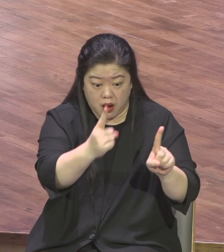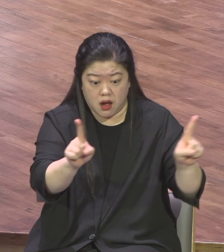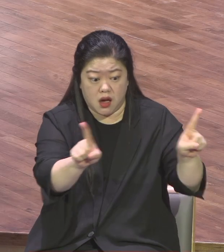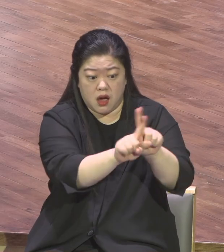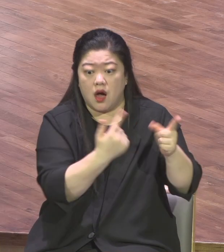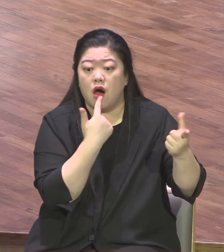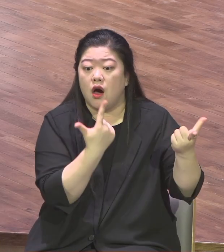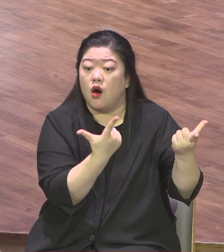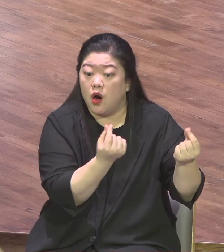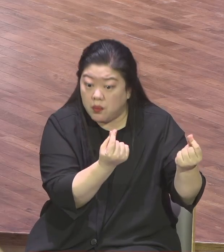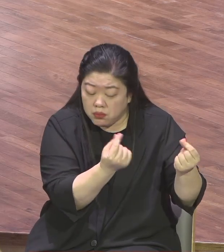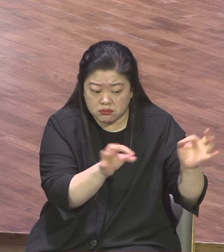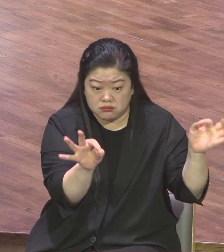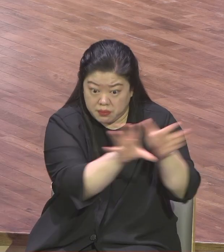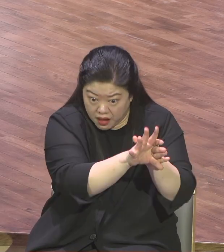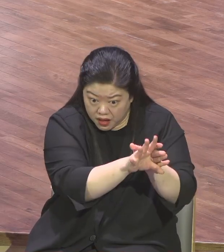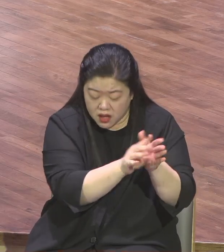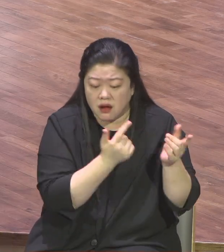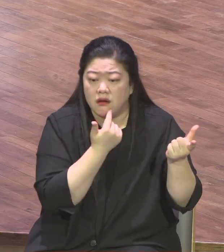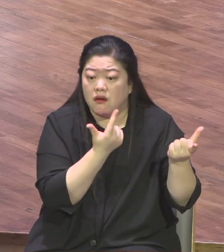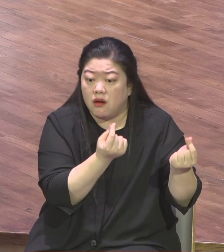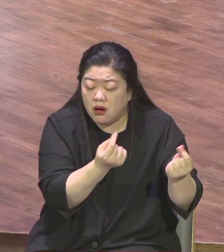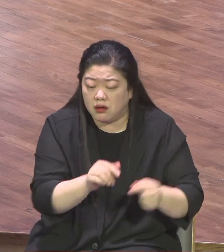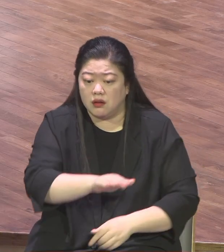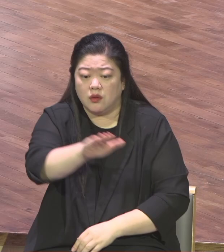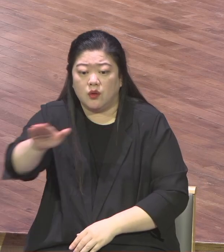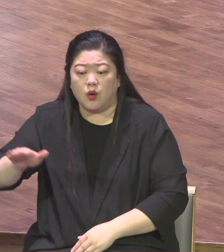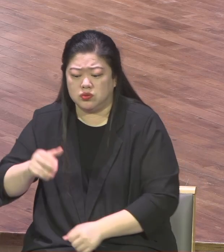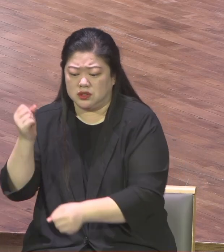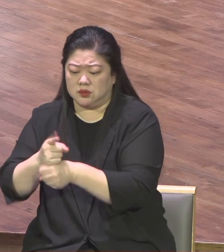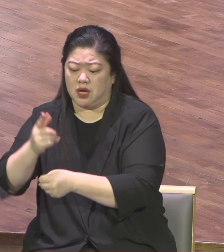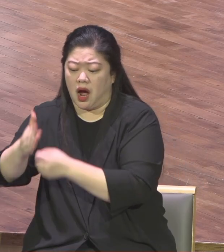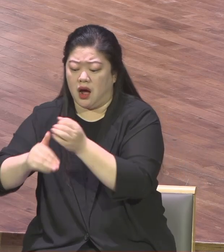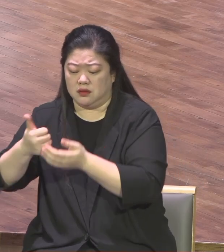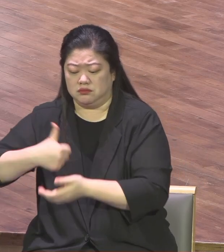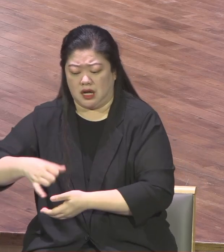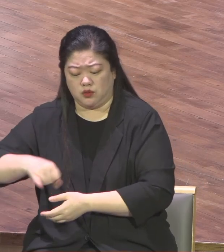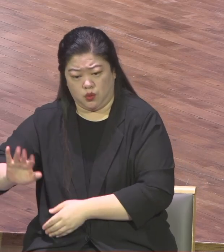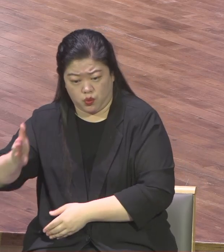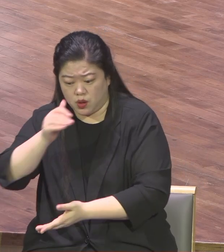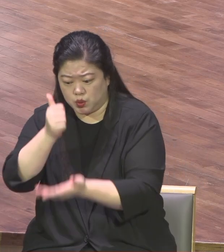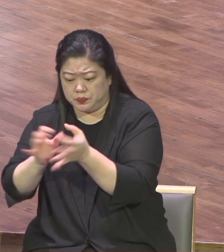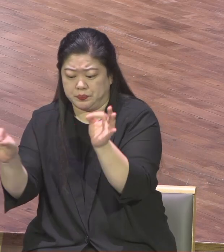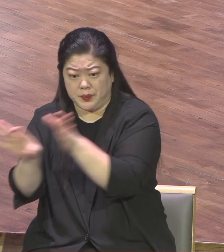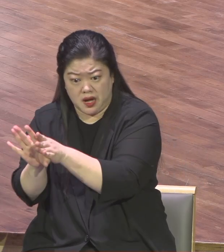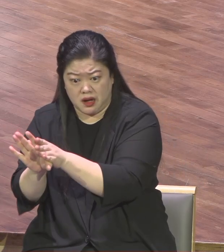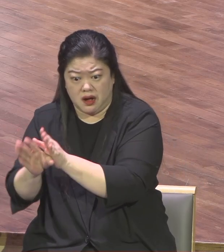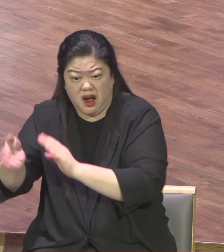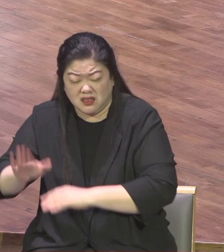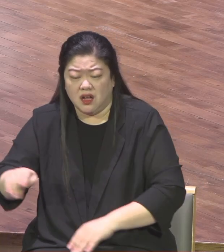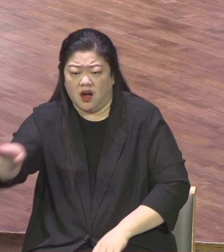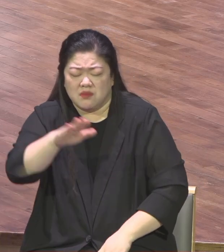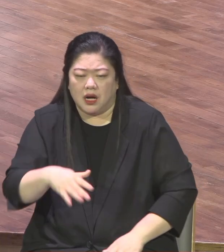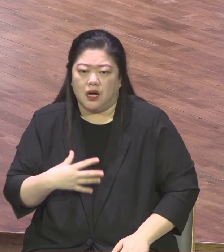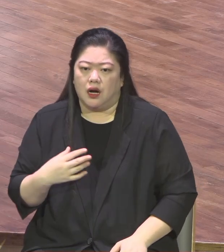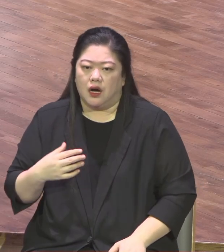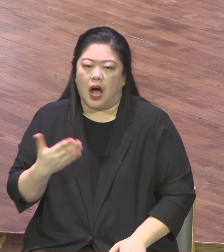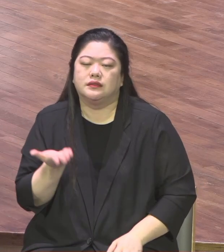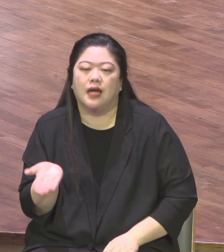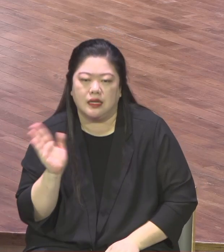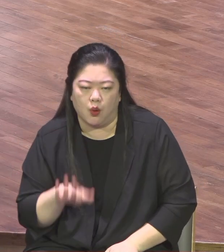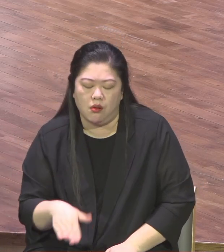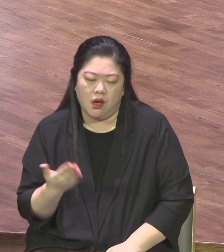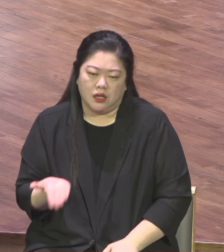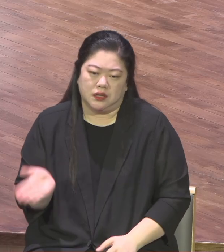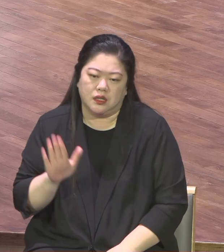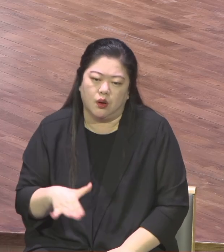결코 정죄함이 없느니라. 왜 행복하지 못한 줄 아세요? 왜 불행하게 산 줄 아세요? 죄 때문에 그래요. 죄 의식